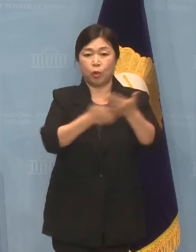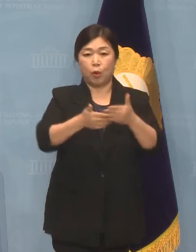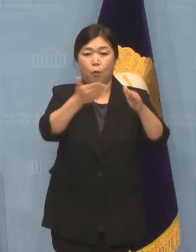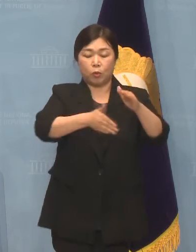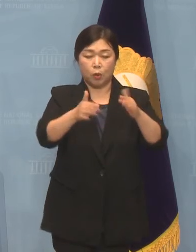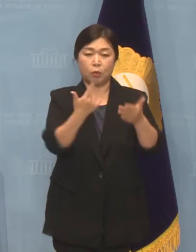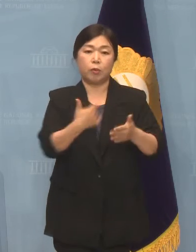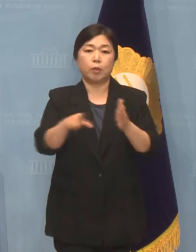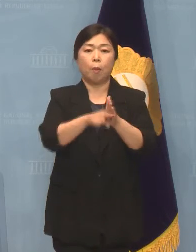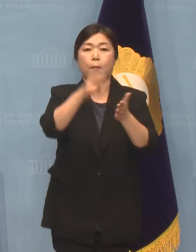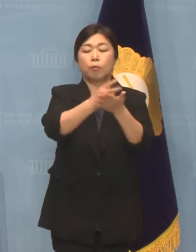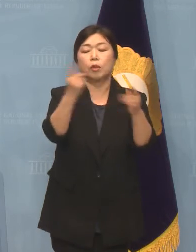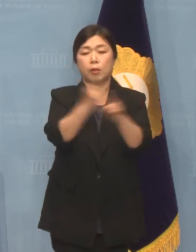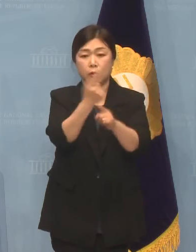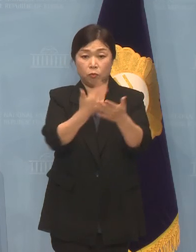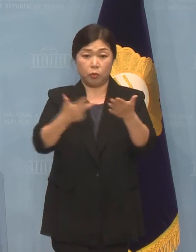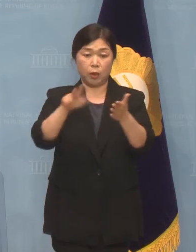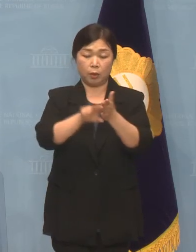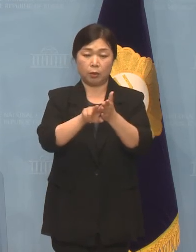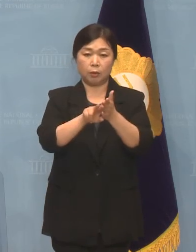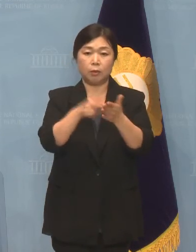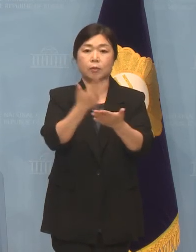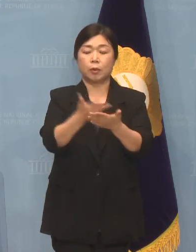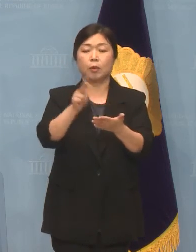공정화를 위해 법률안 제정을 요청하는 청원,